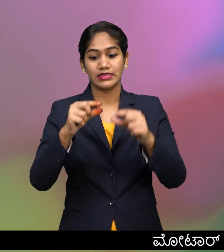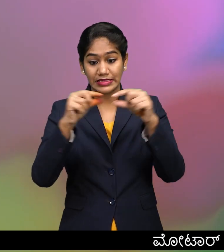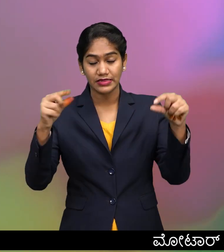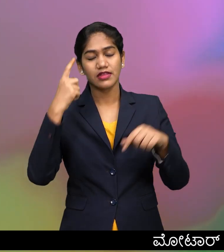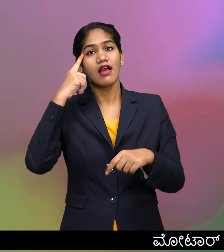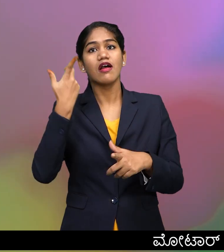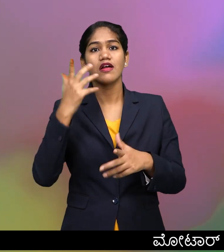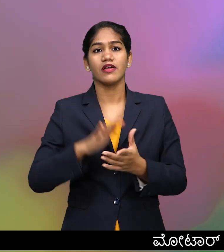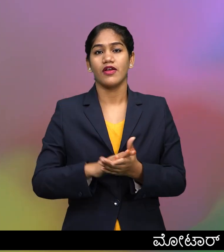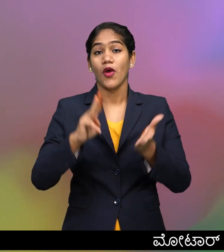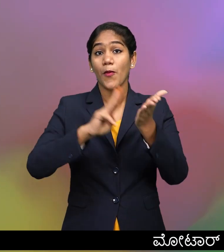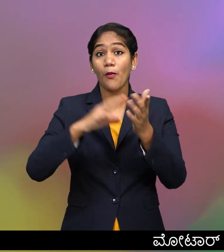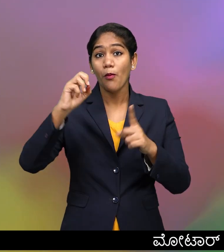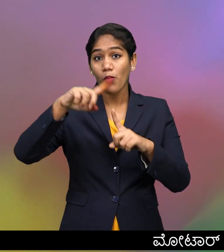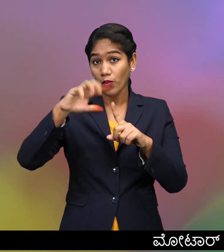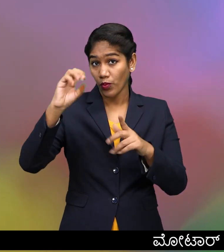ಮೋಟಾರ್ ನ್ಯೂರಾನ್ಗಳು ಮತ್ತು